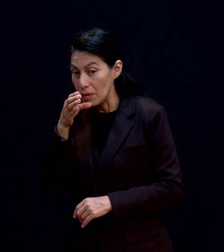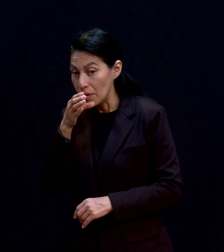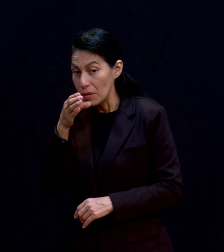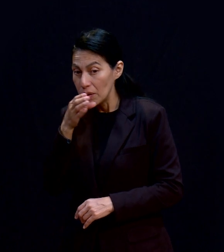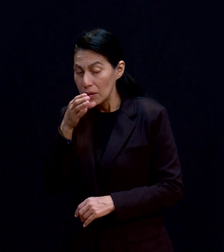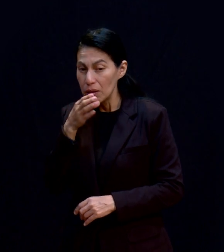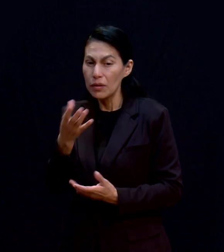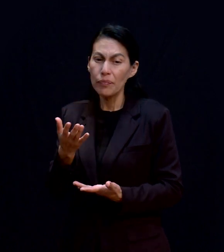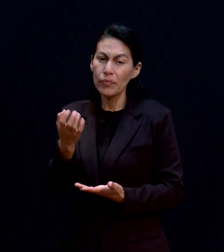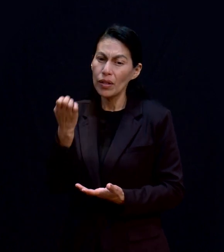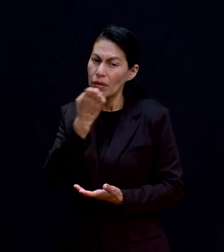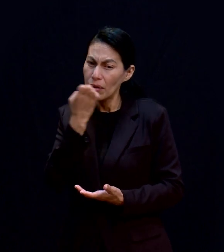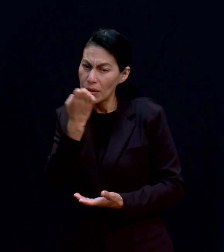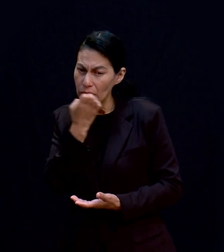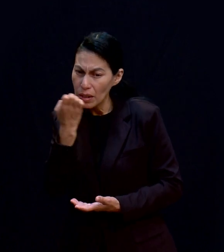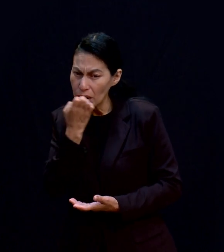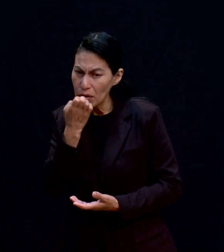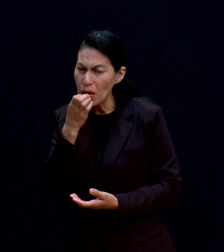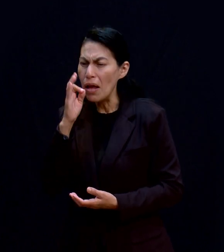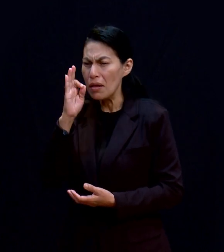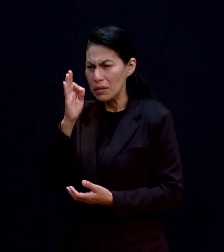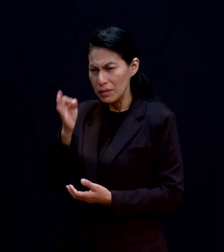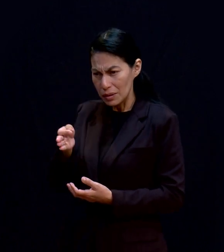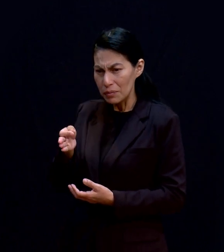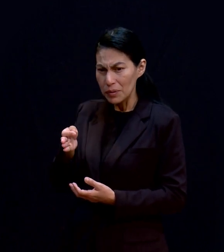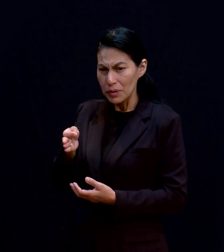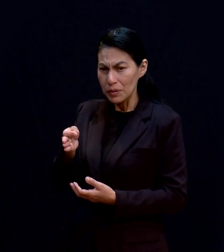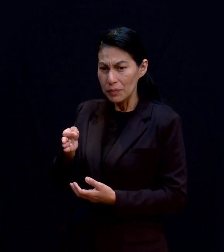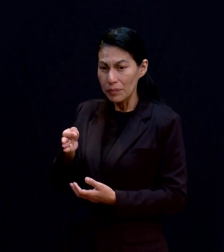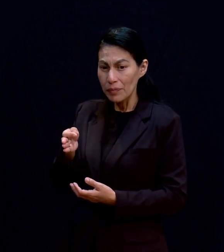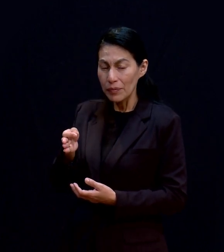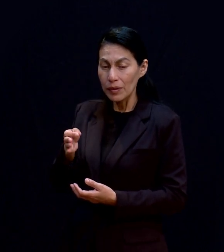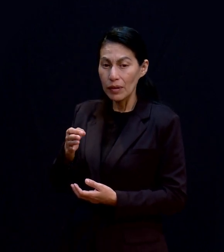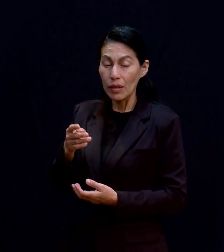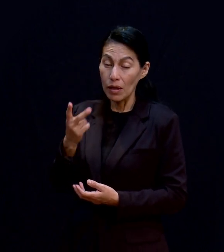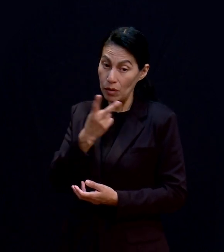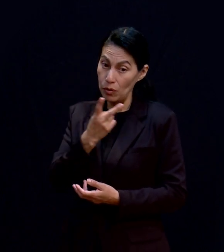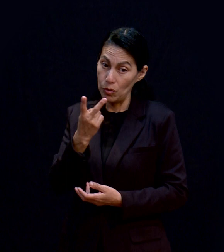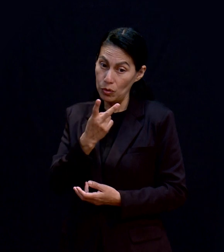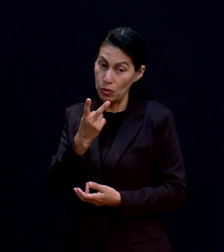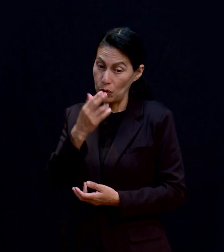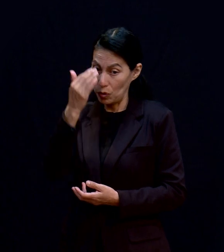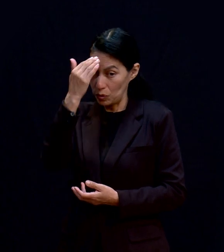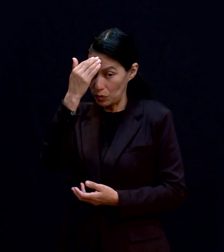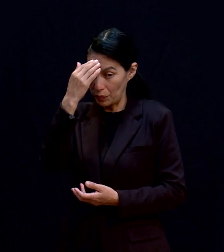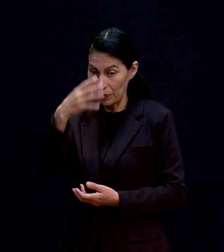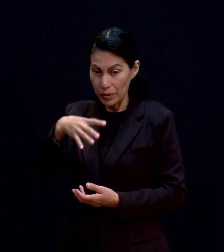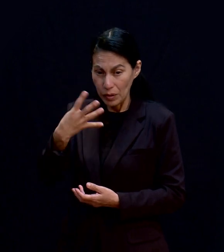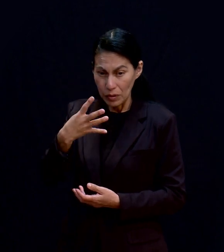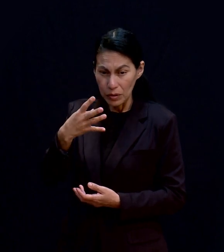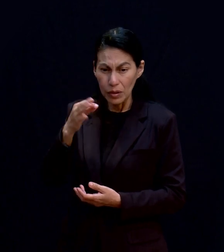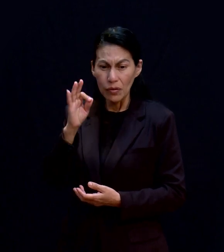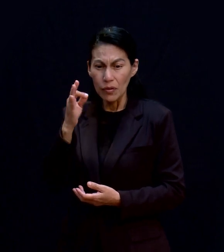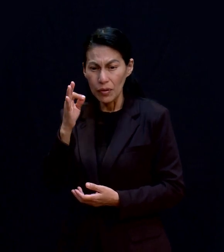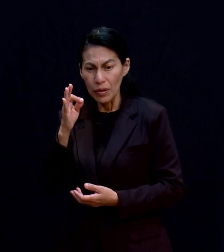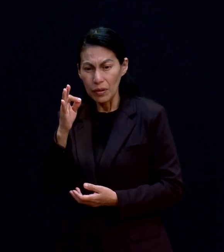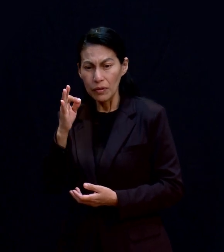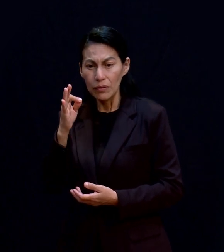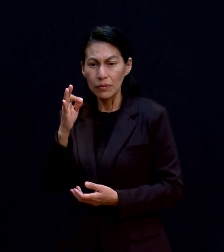transforman totalmente y claro resultado de eso de que se conocieron 14 de febrero